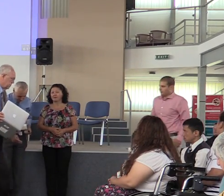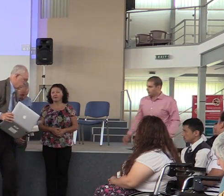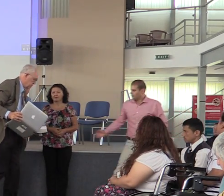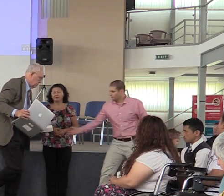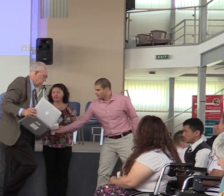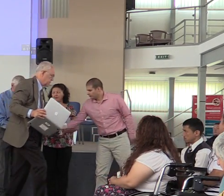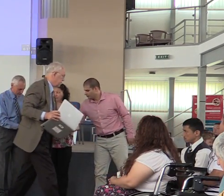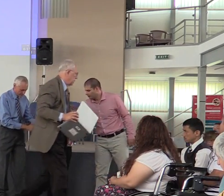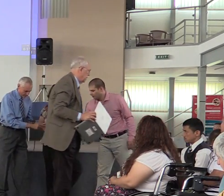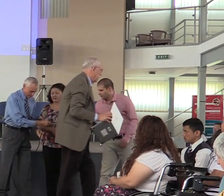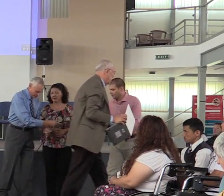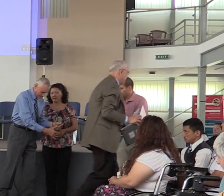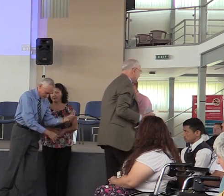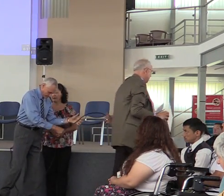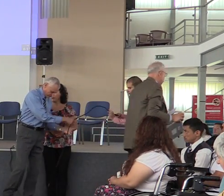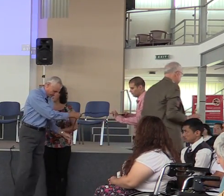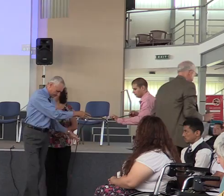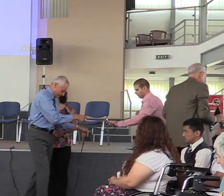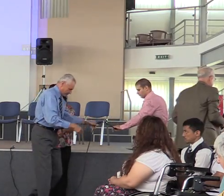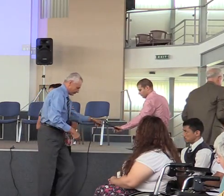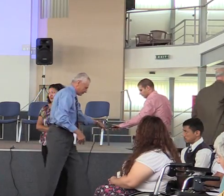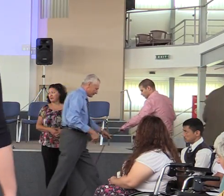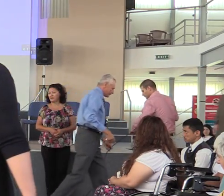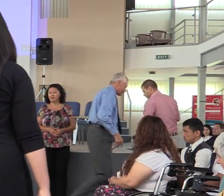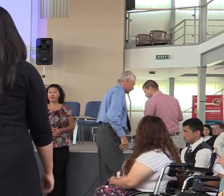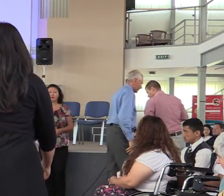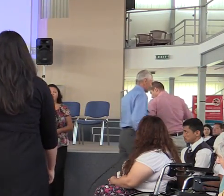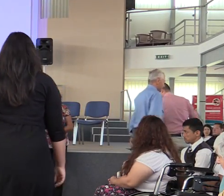Mulțumim că existi, Larry Evans.